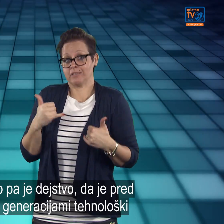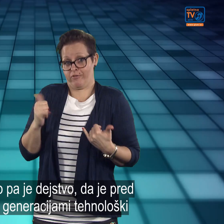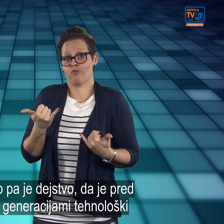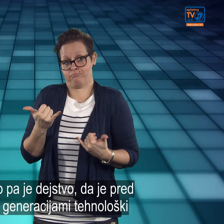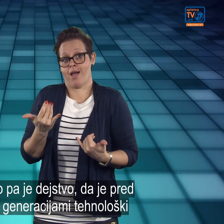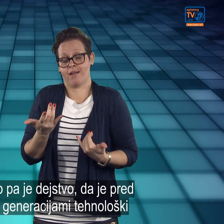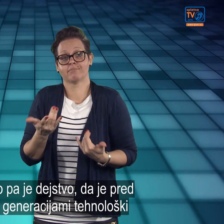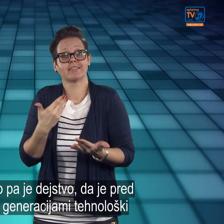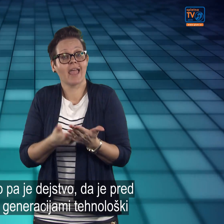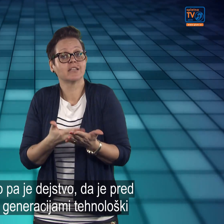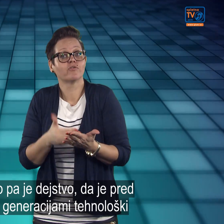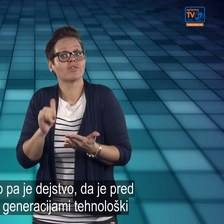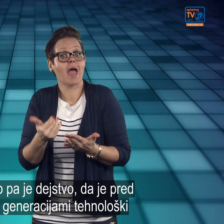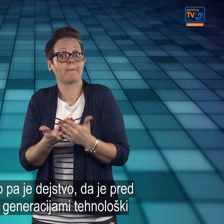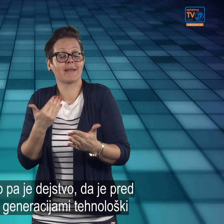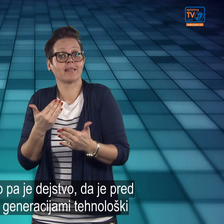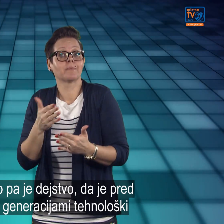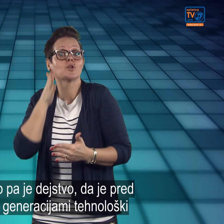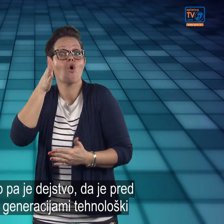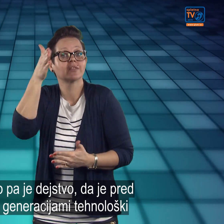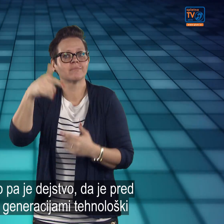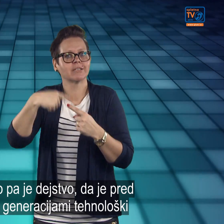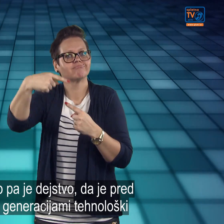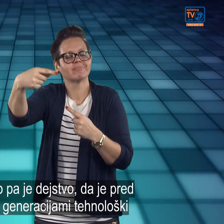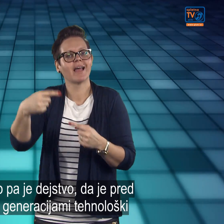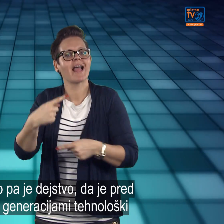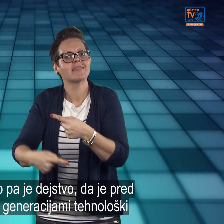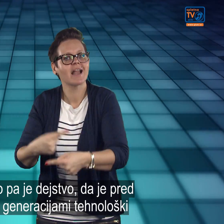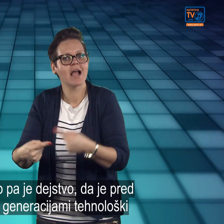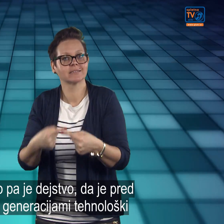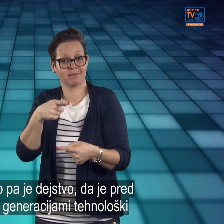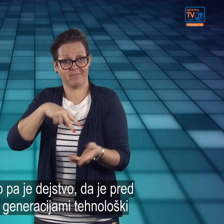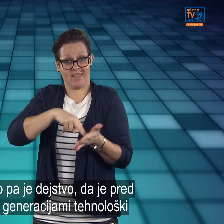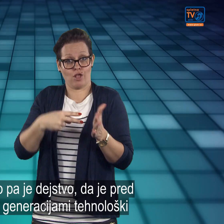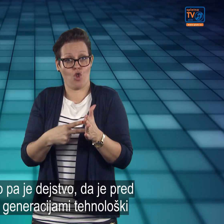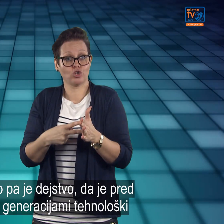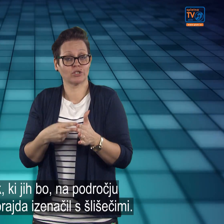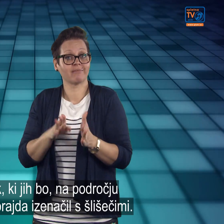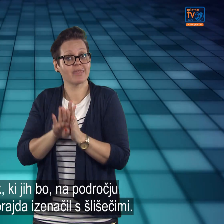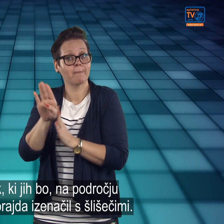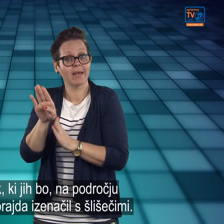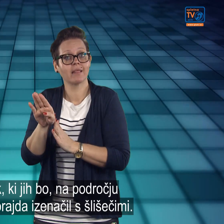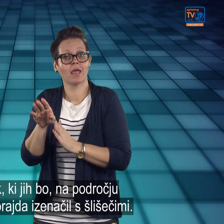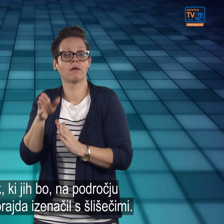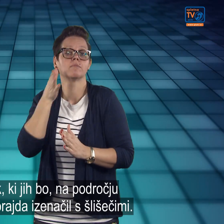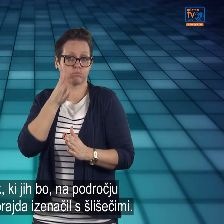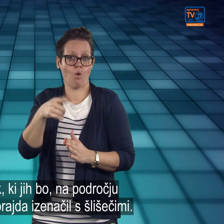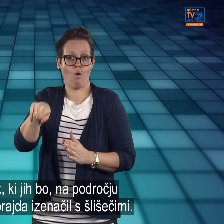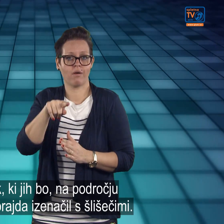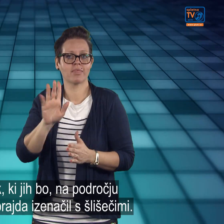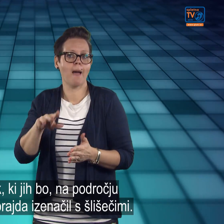Razveseljivo pa je dejstvo, da je pred prihodnjimi generacijami tehnološki napredek, ki jih bo na področju gluhote